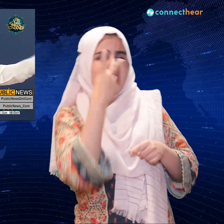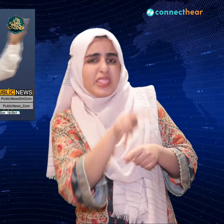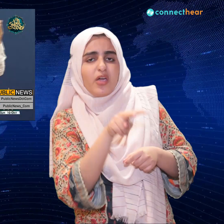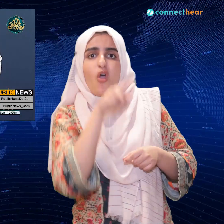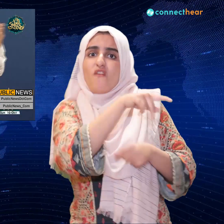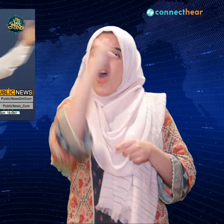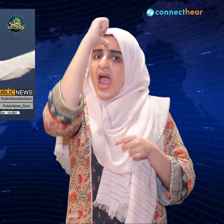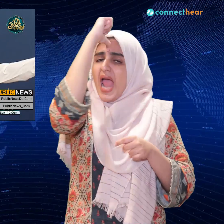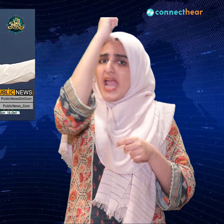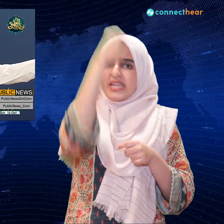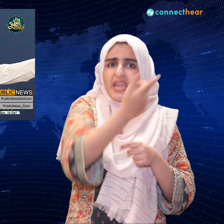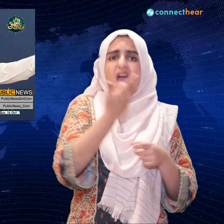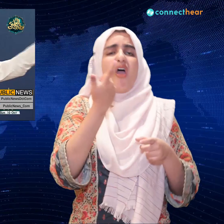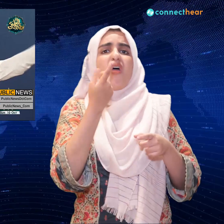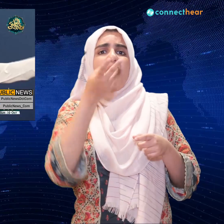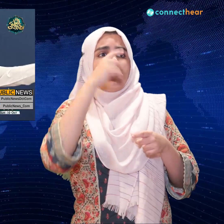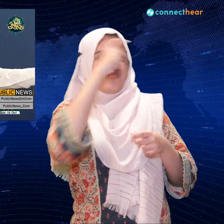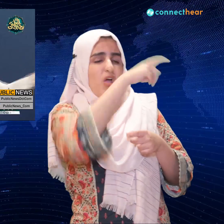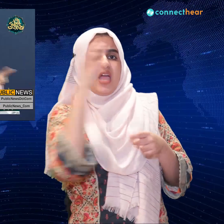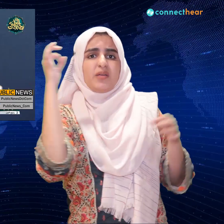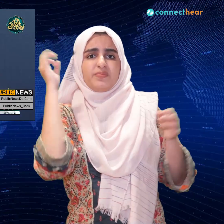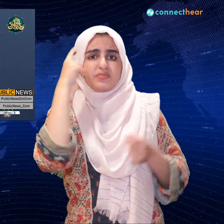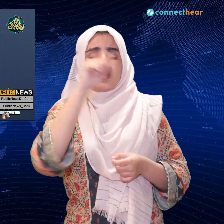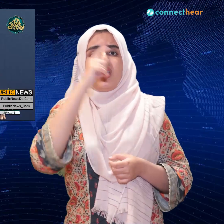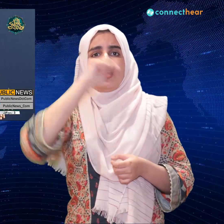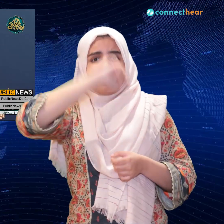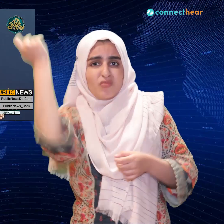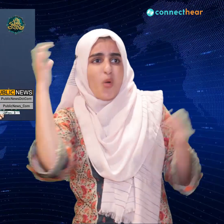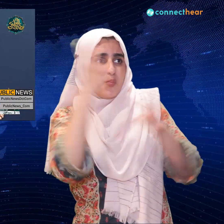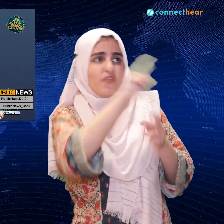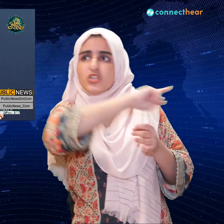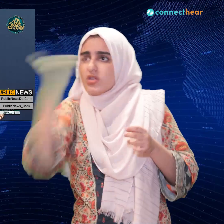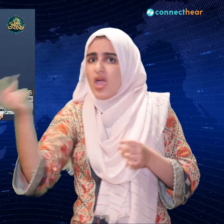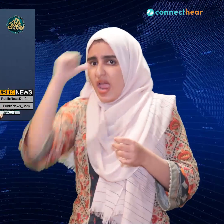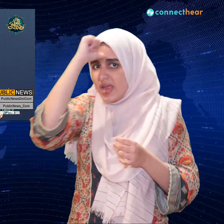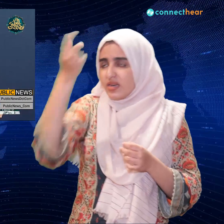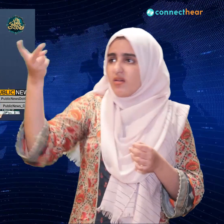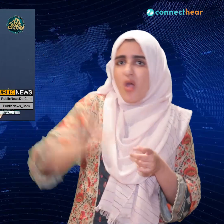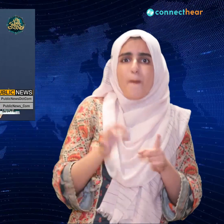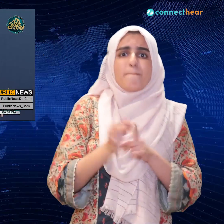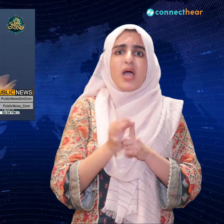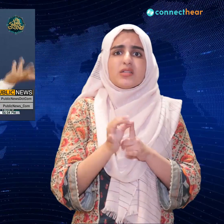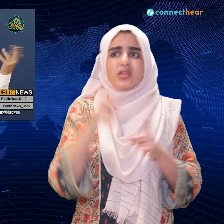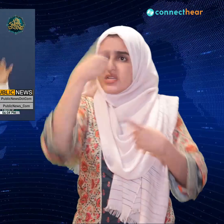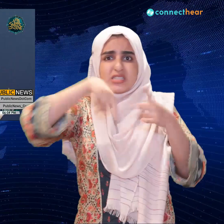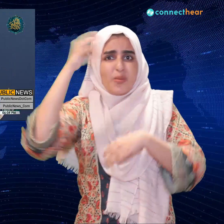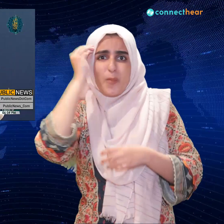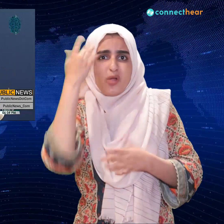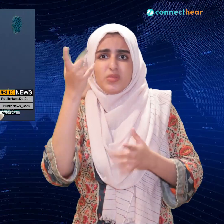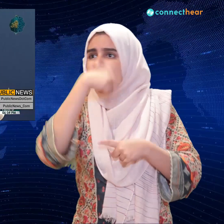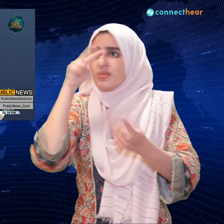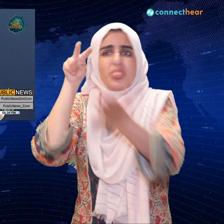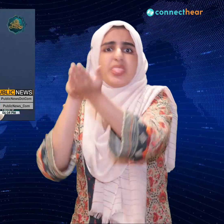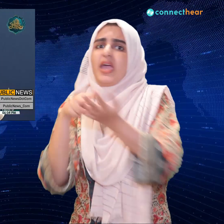انڈیا وہ بالی ووڈ سے ہالی ووڈ سے بالی ووڈ اور بالی ووڈ سے ادھر. میں کہا آپ کو نہیں پتا کہ اس کا کیا اثر ہو رہا ہے معاشرے پہ؟ کہتا جی دیکھتا ہی کوئی نہیں